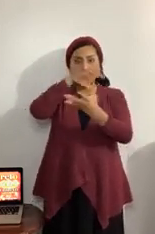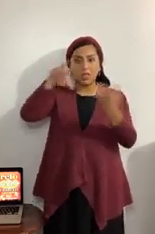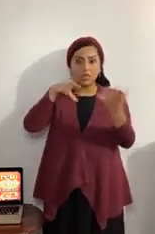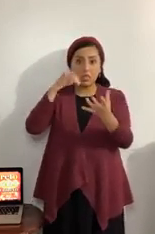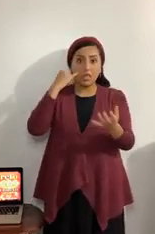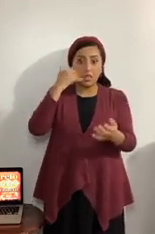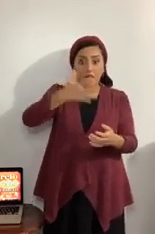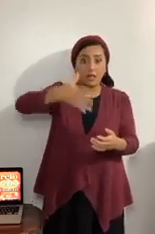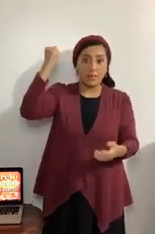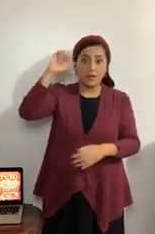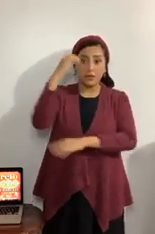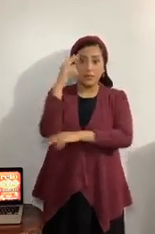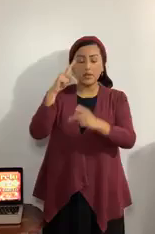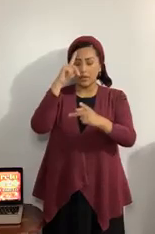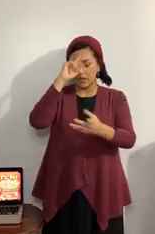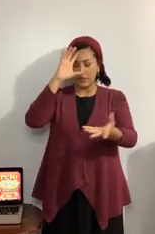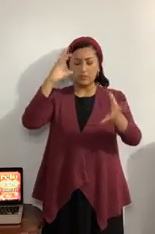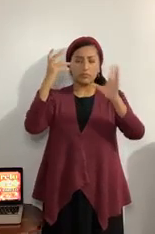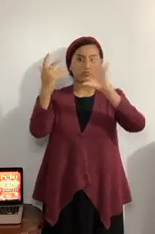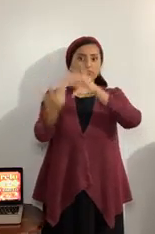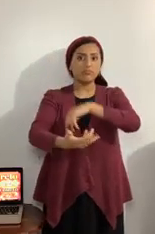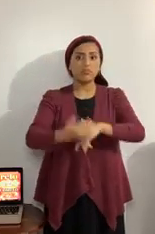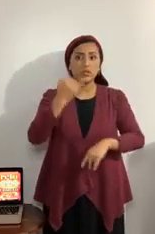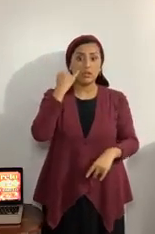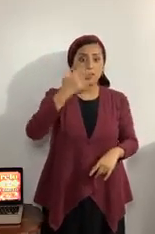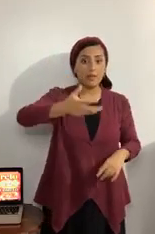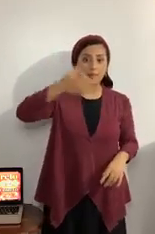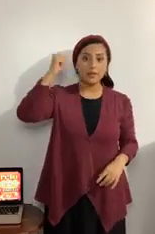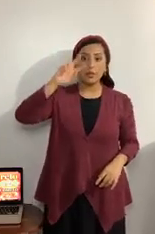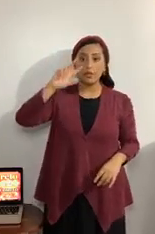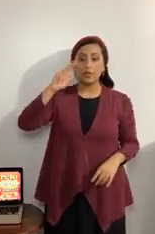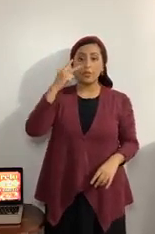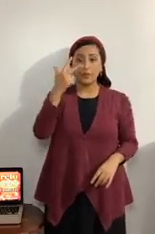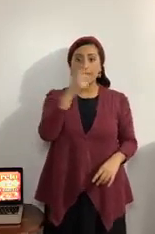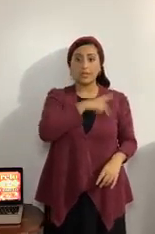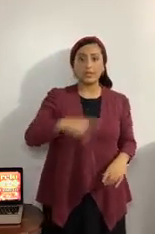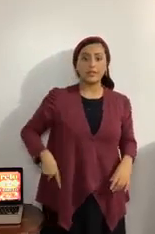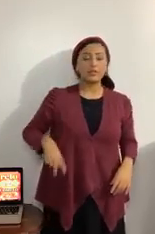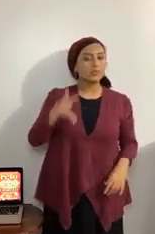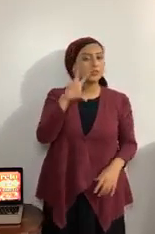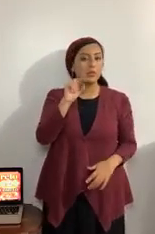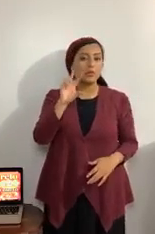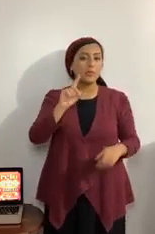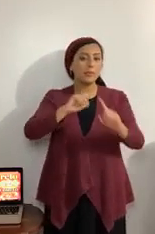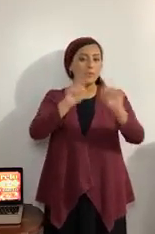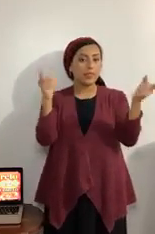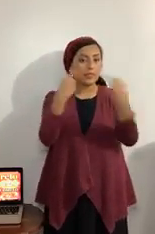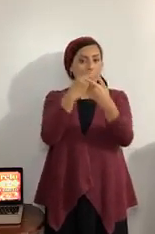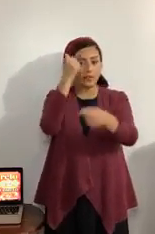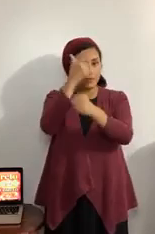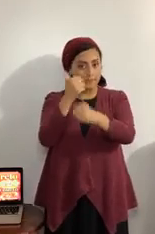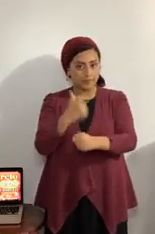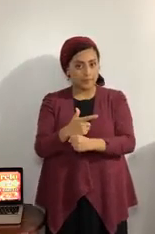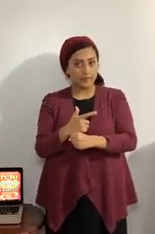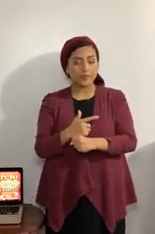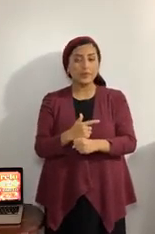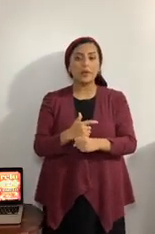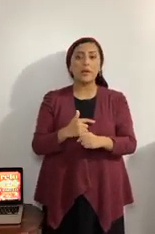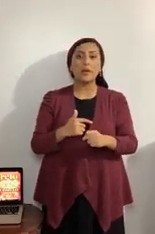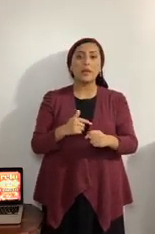Navidad. La gente se trauma si se le quitan los Reyes Magos. Es al contrario, hermanos, ahí. Precisamente